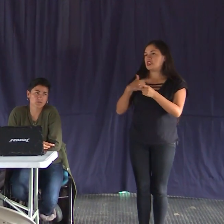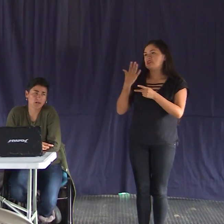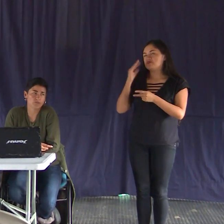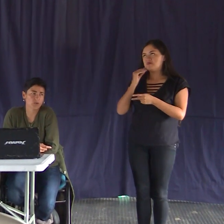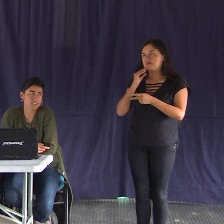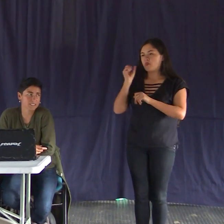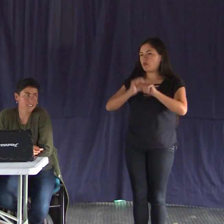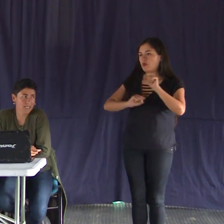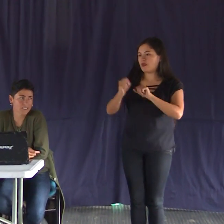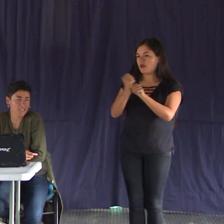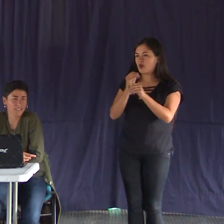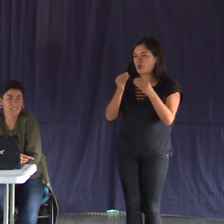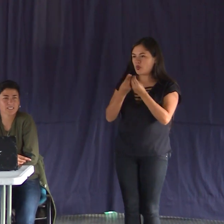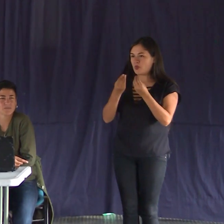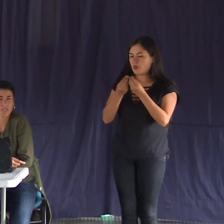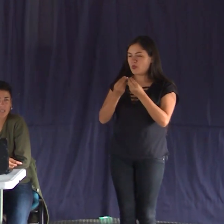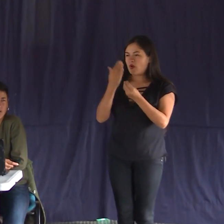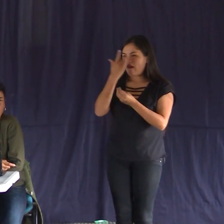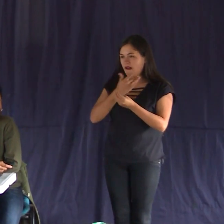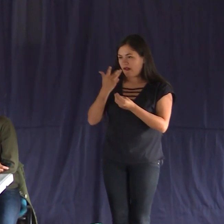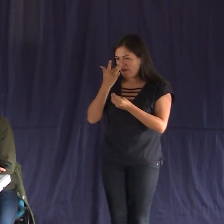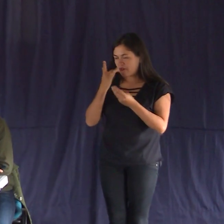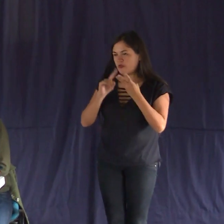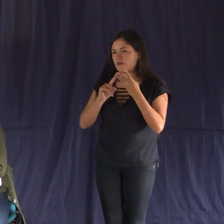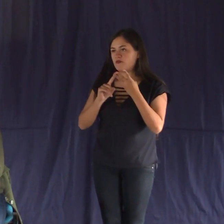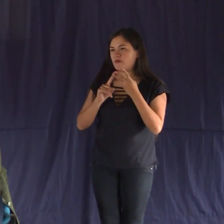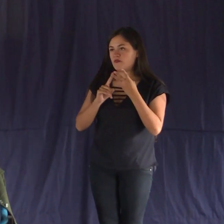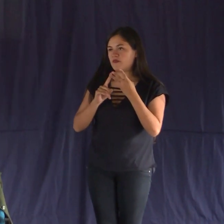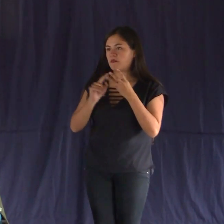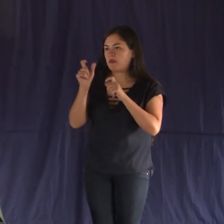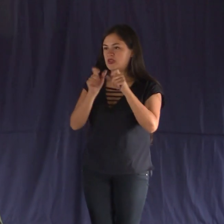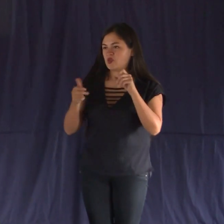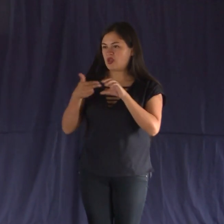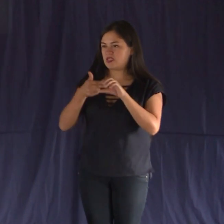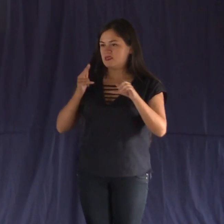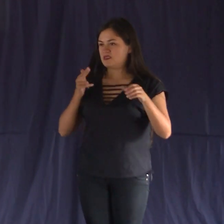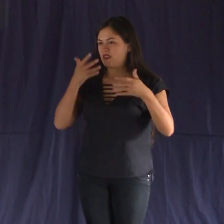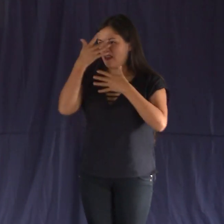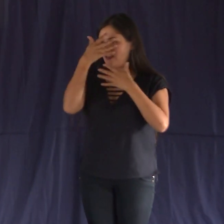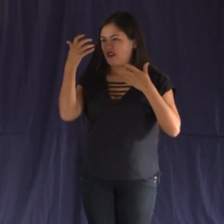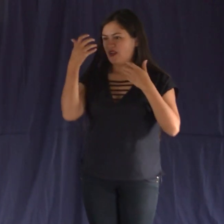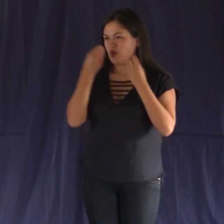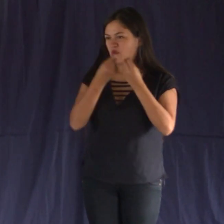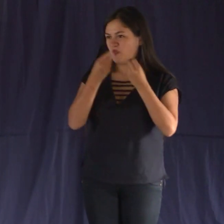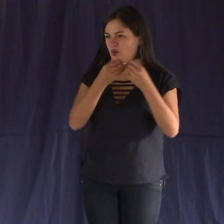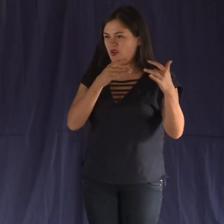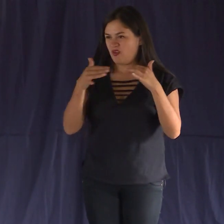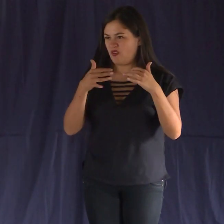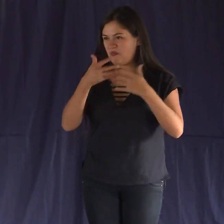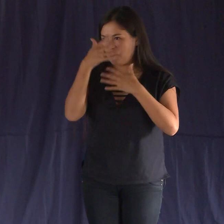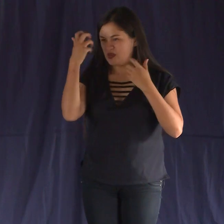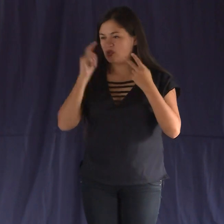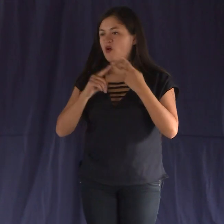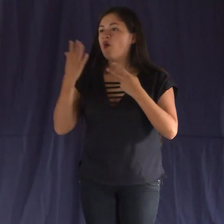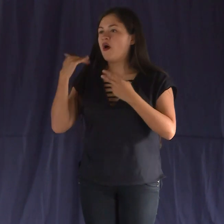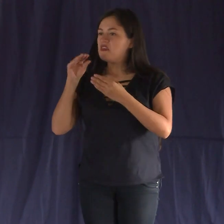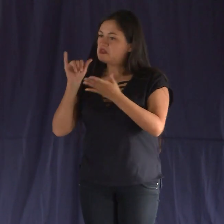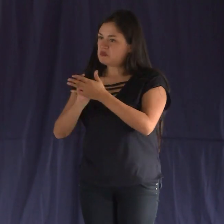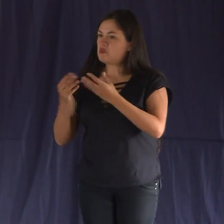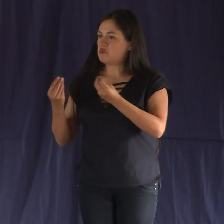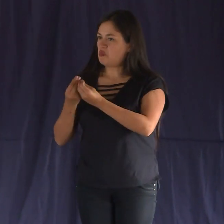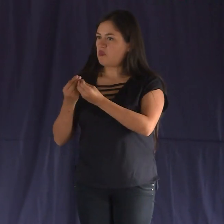con afrodescendientes, con excombatientes, con combatientes en su